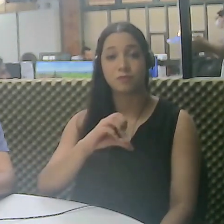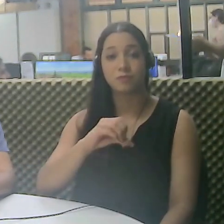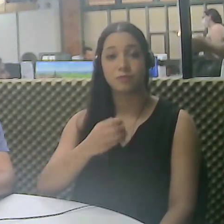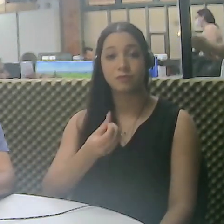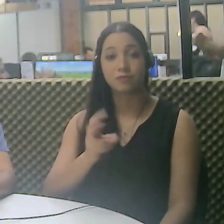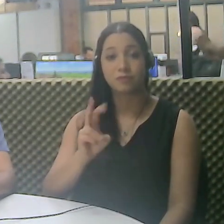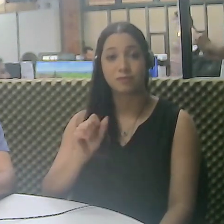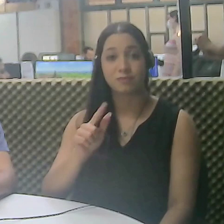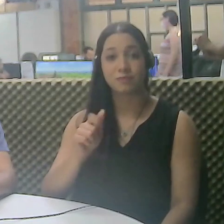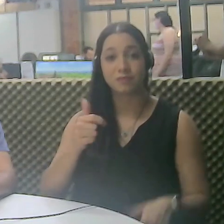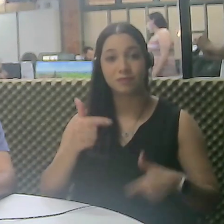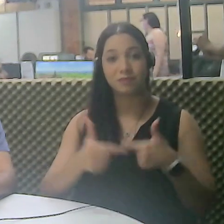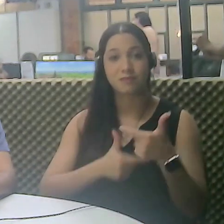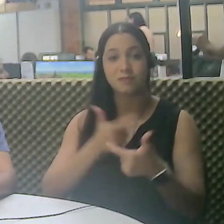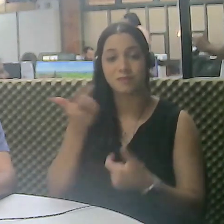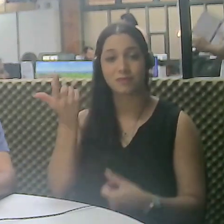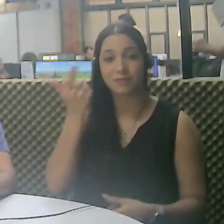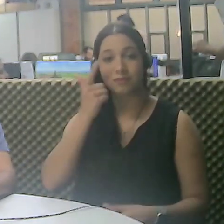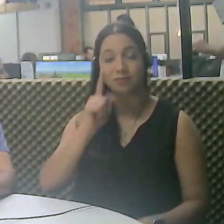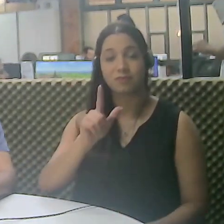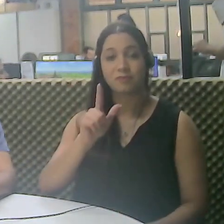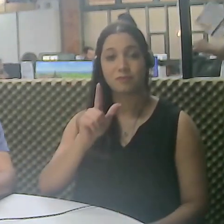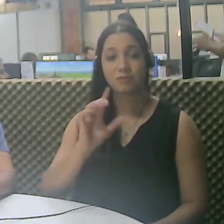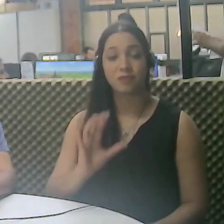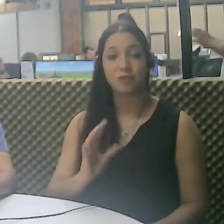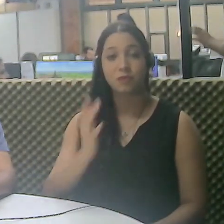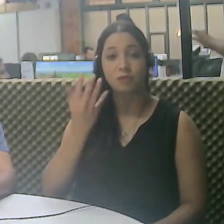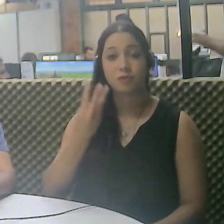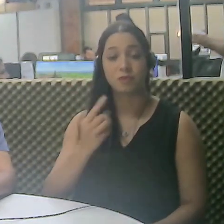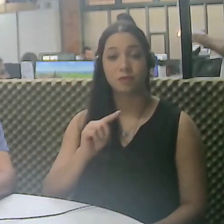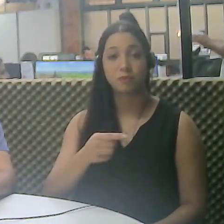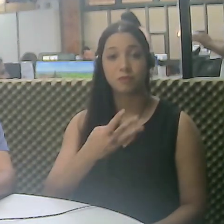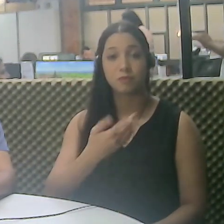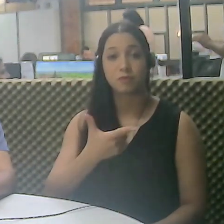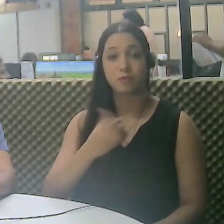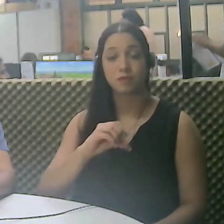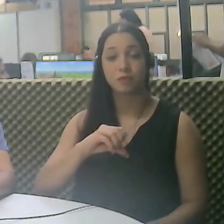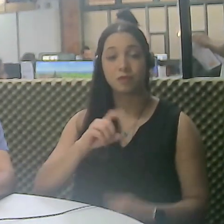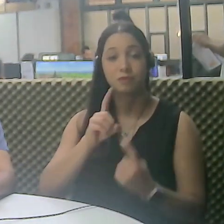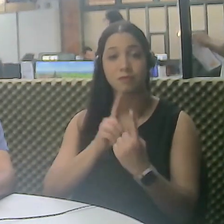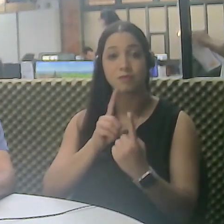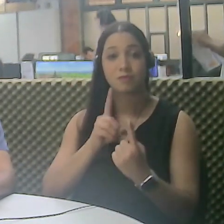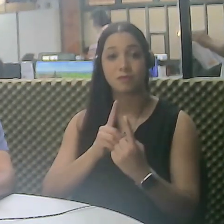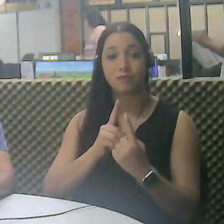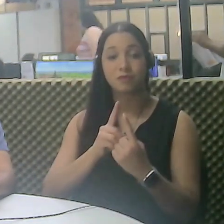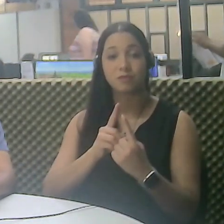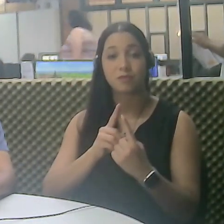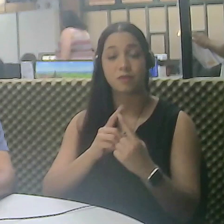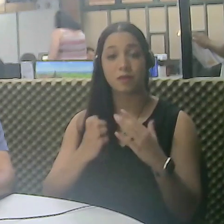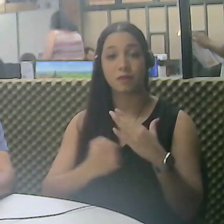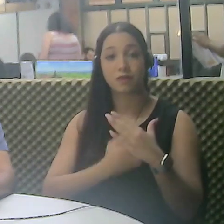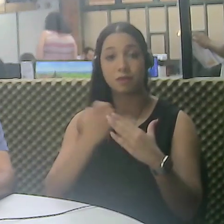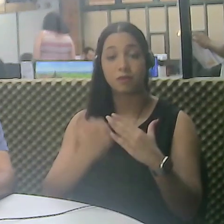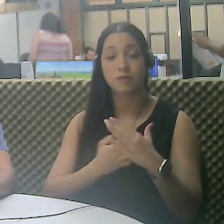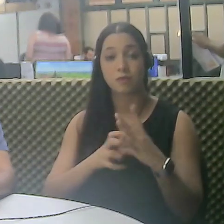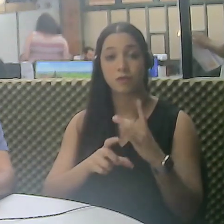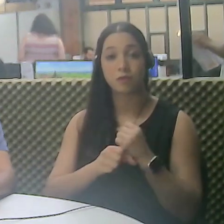21.096 vagas de empregos. Aconteceram 3.429 atendimentos ao empregador. Um total de